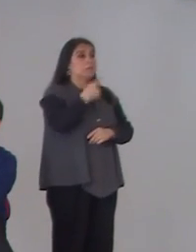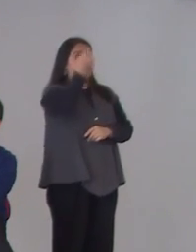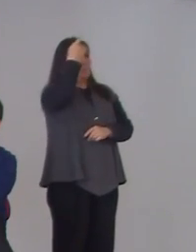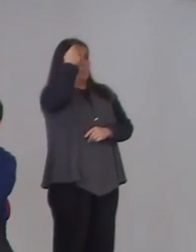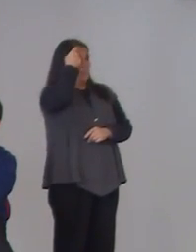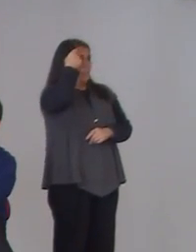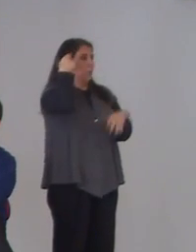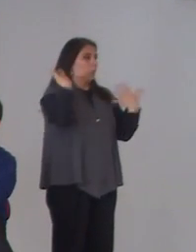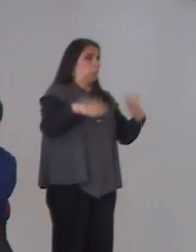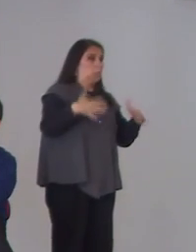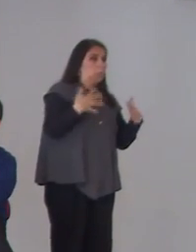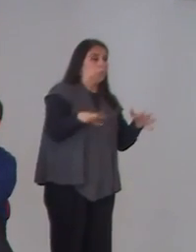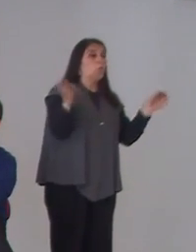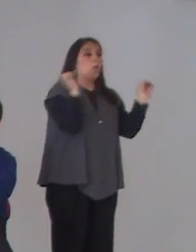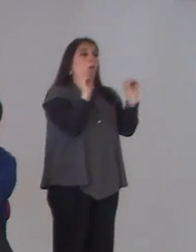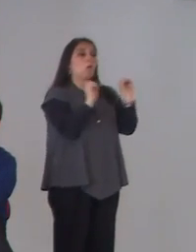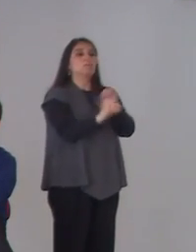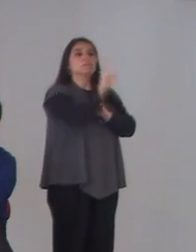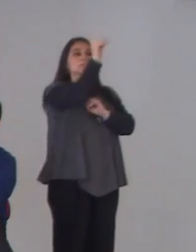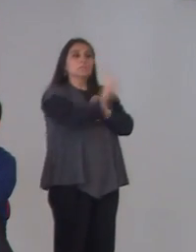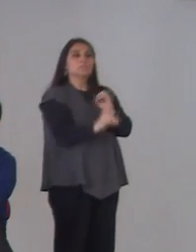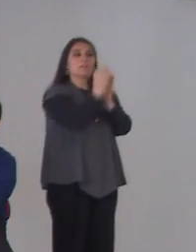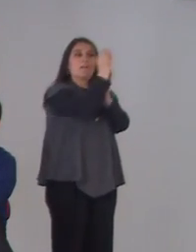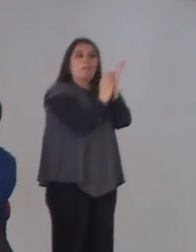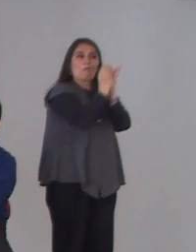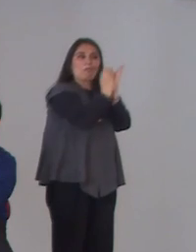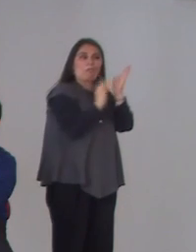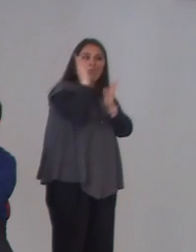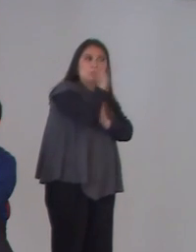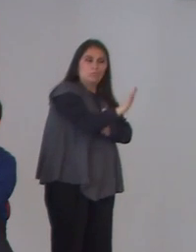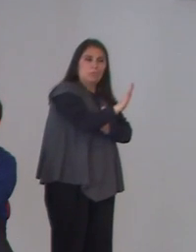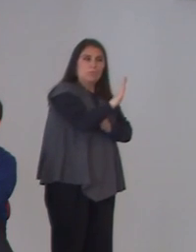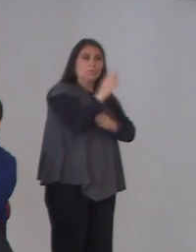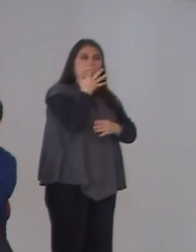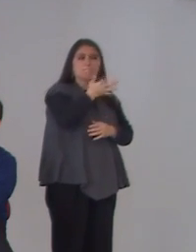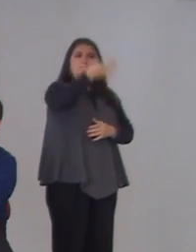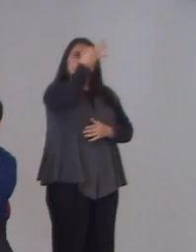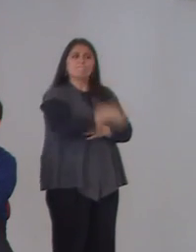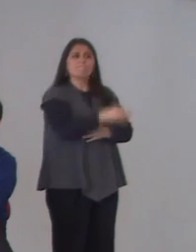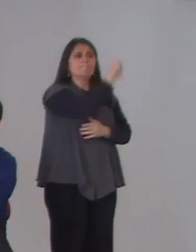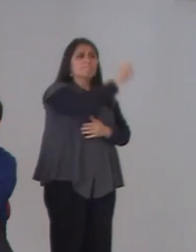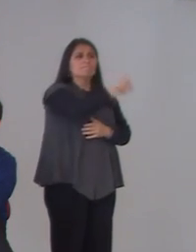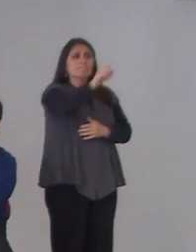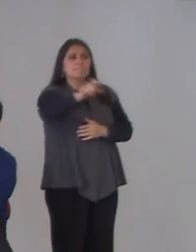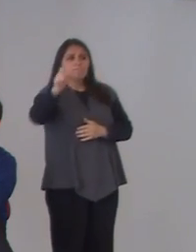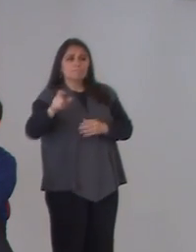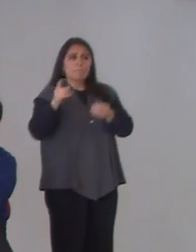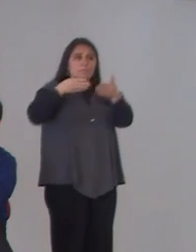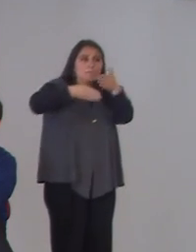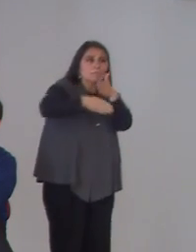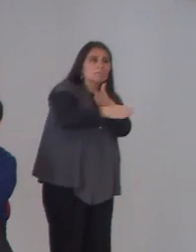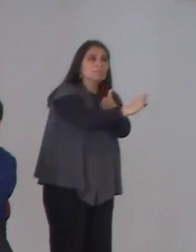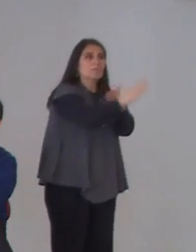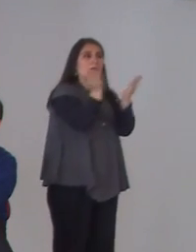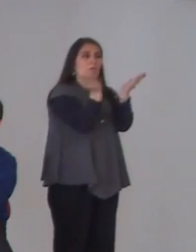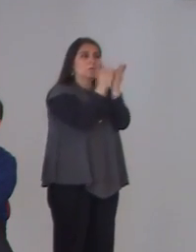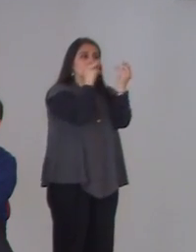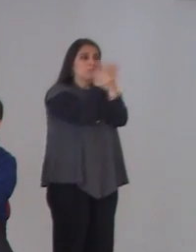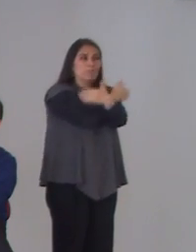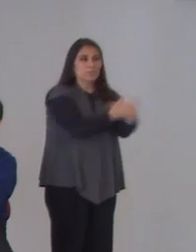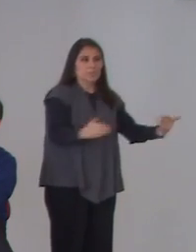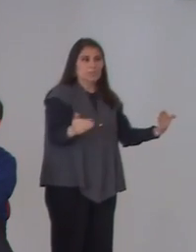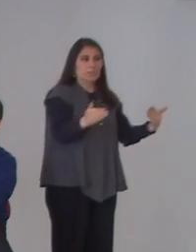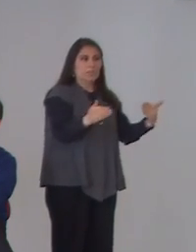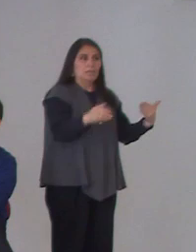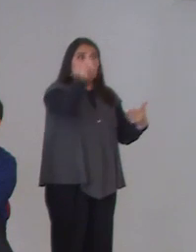que determinar una estructura curricular, es que realmente las personas que ingresen a la educación